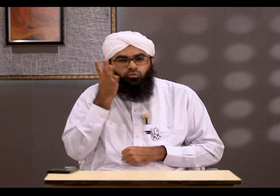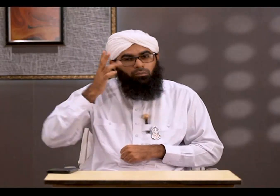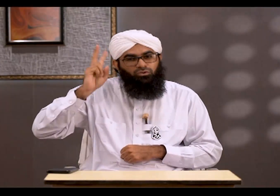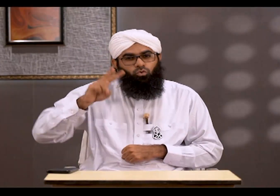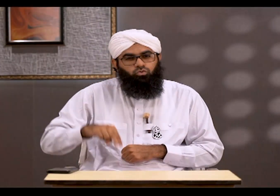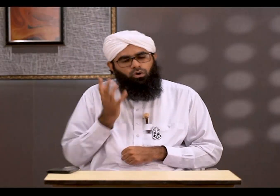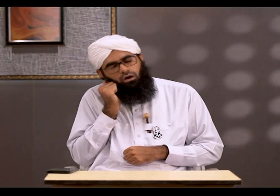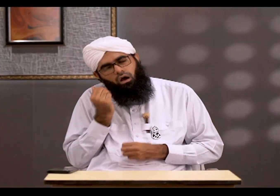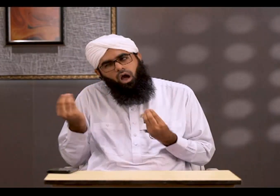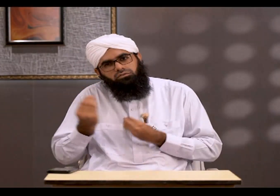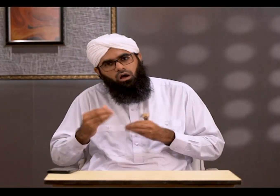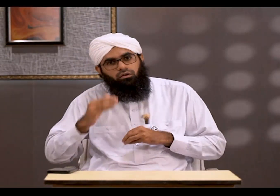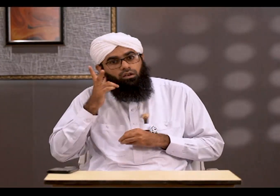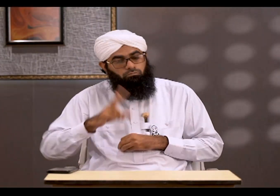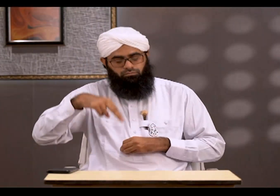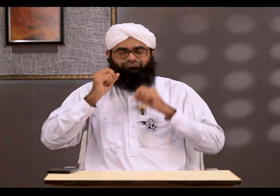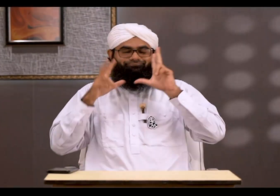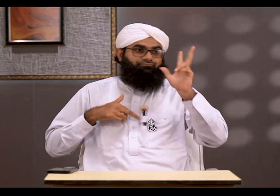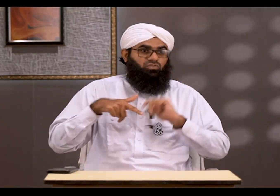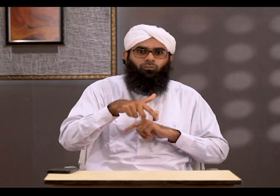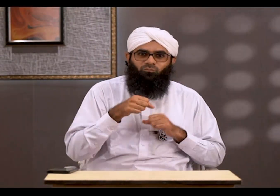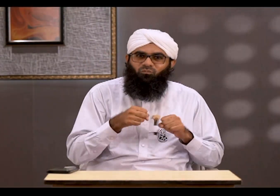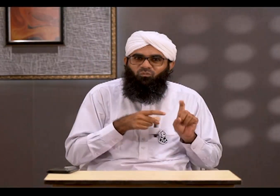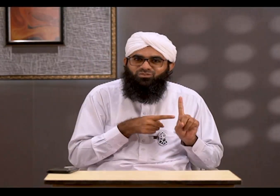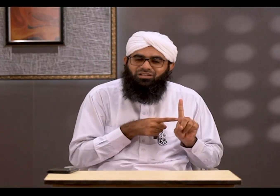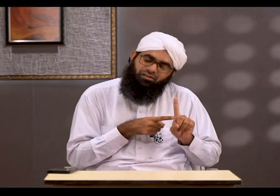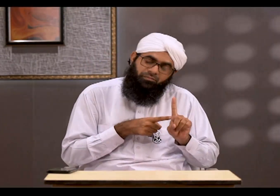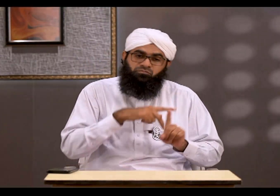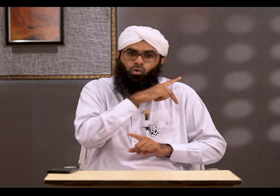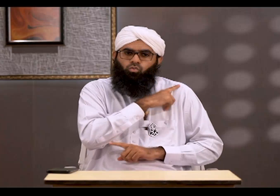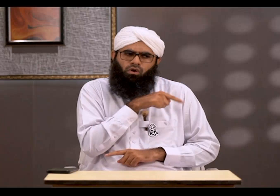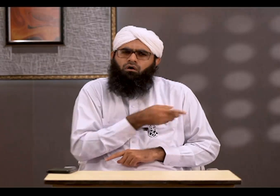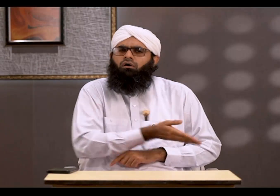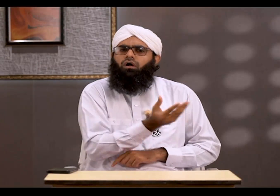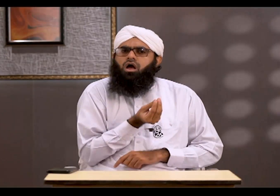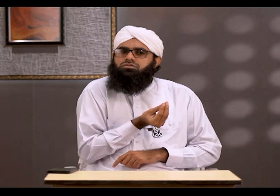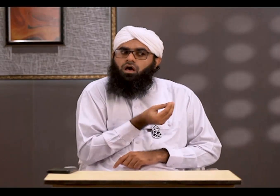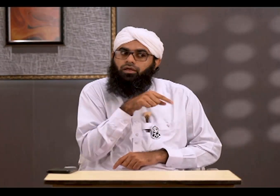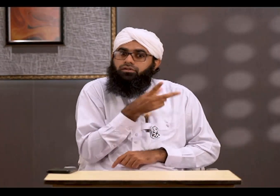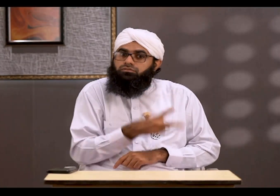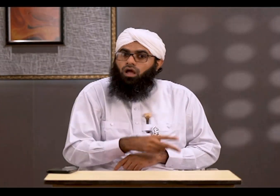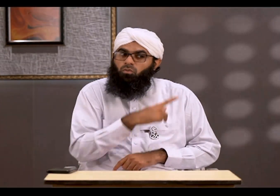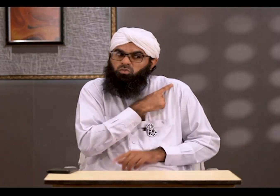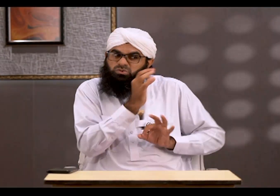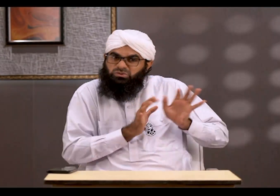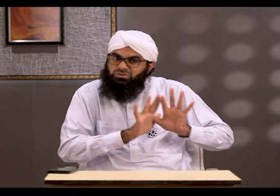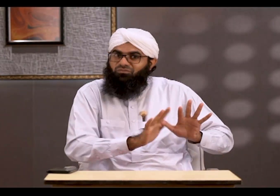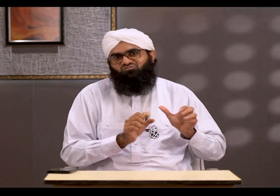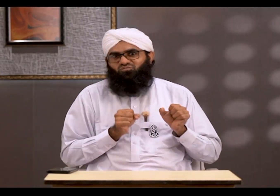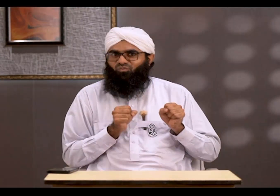میں با جماعت نماز ادا کرنا مشکل کام ہے، گناہ کے کام کرنا آسان اور گناہوں سے خود کو بچانا مشکل کام ہے۔ جنت